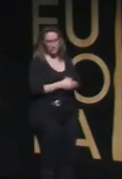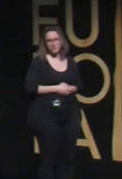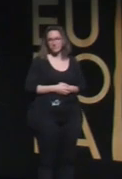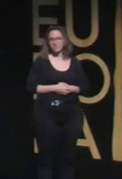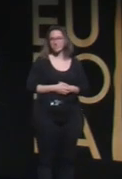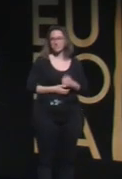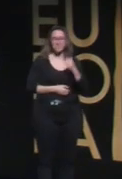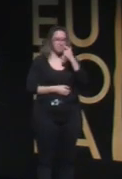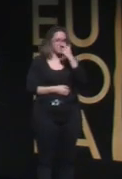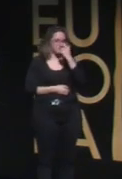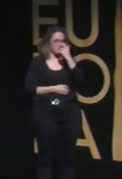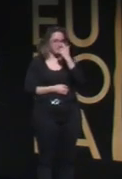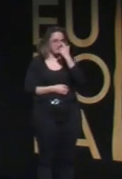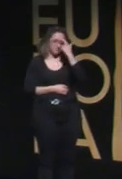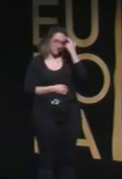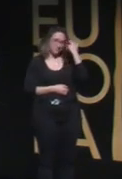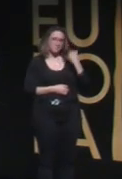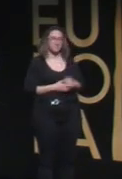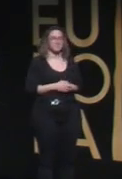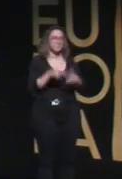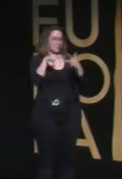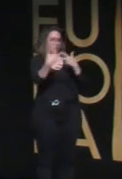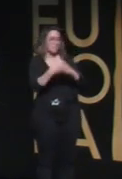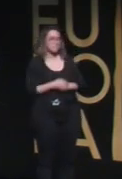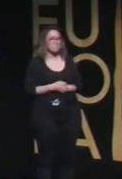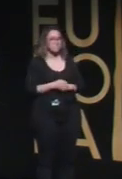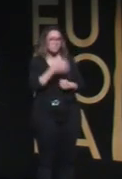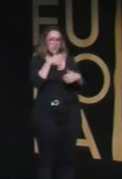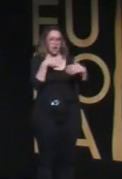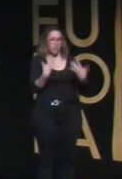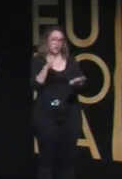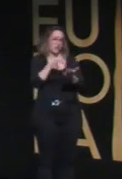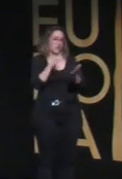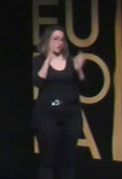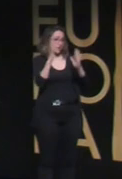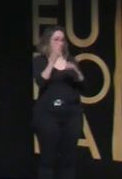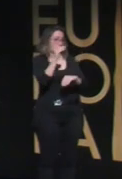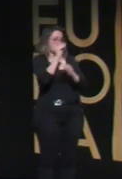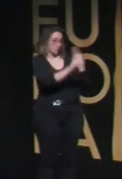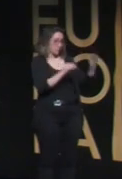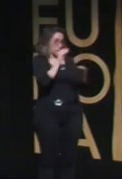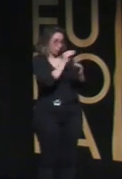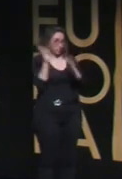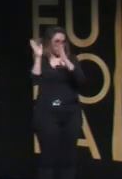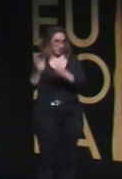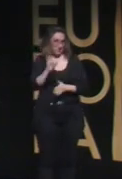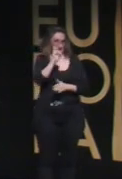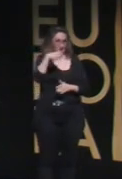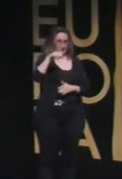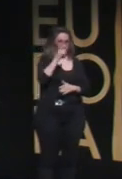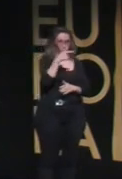Bueno, orain zurea da, bueno, suena da hitza, nahi izan ezkero Íñigo hori galderak egin